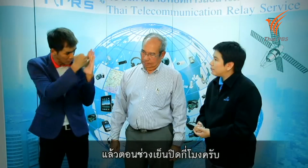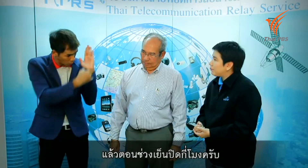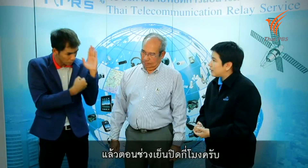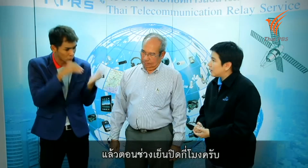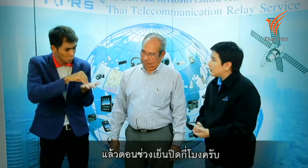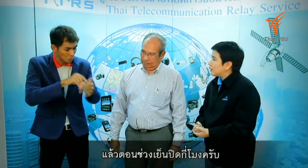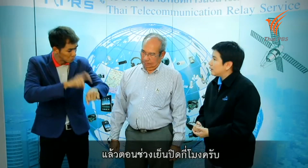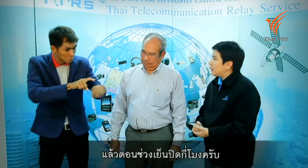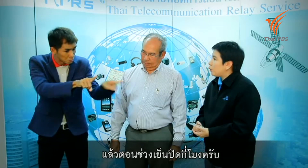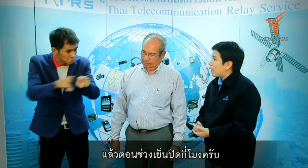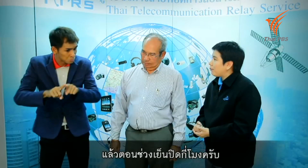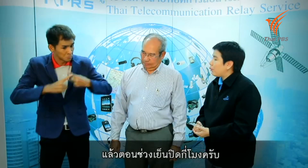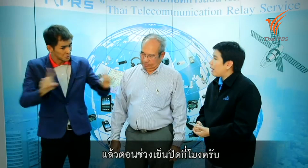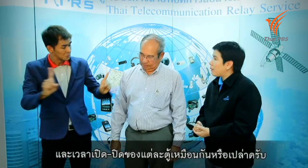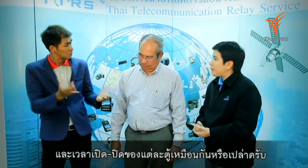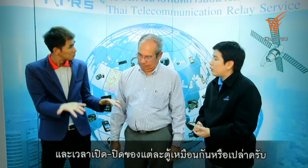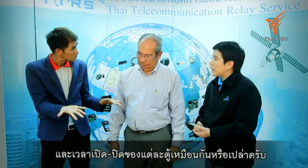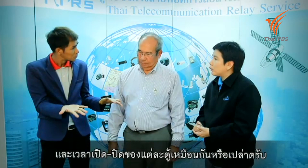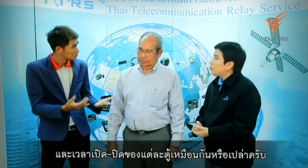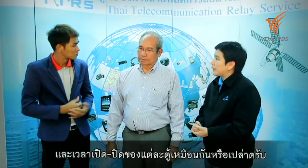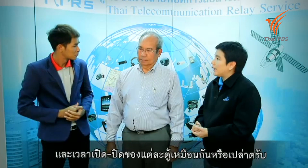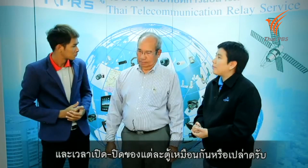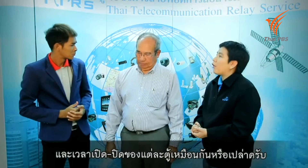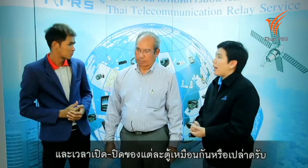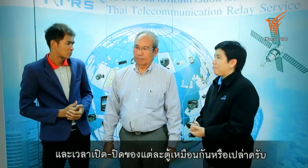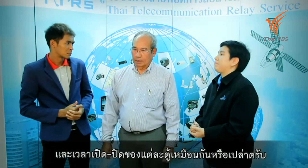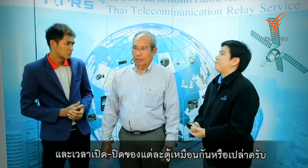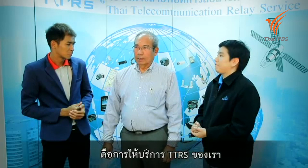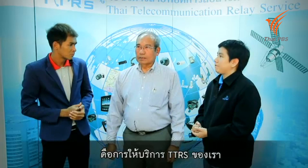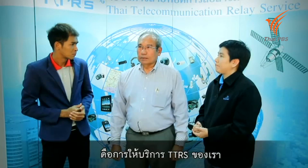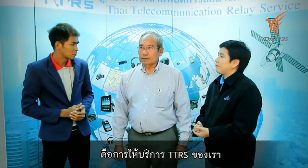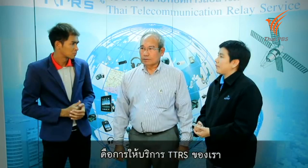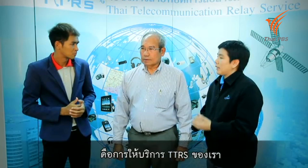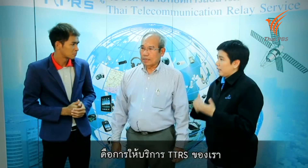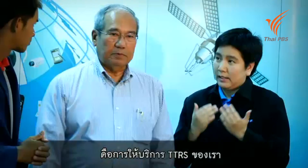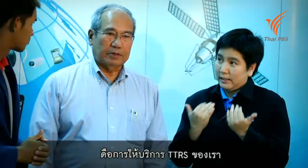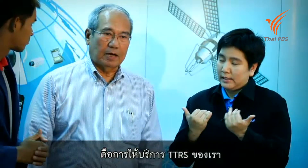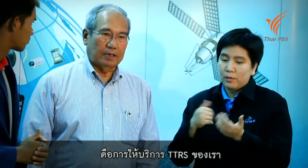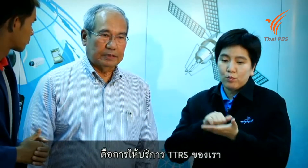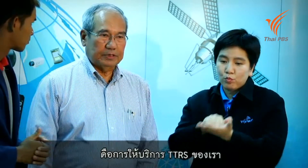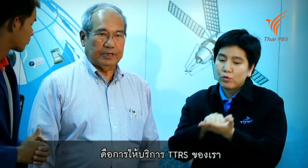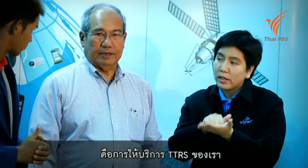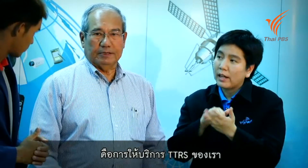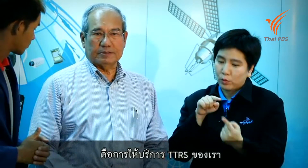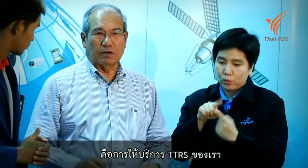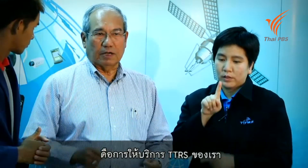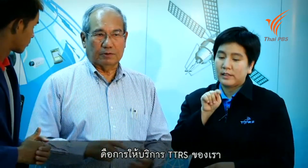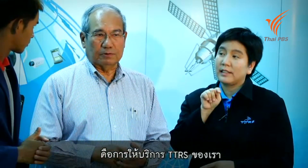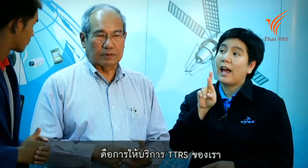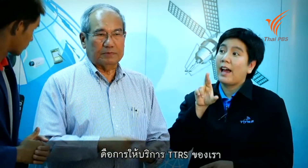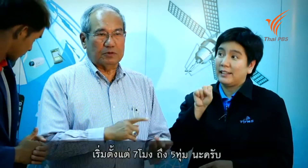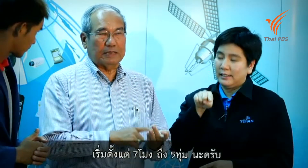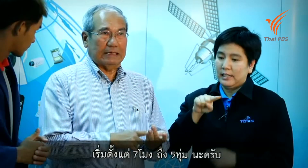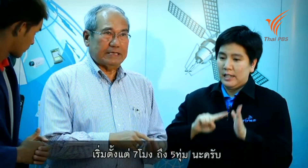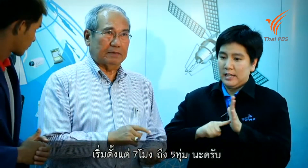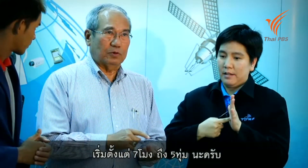แล้วตอนช่วงเย็นปิดกี่โมงครับแล้วเวลาเปิดปิดของแต่ละตู้เหมือนกันหรือเปล่าครับ คือการให้บริการ TTRS ของเรา